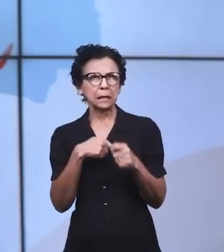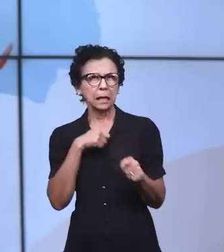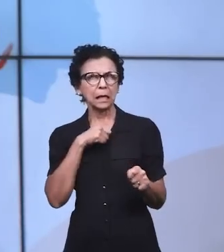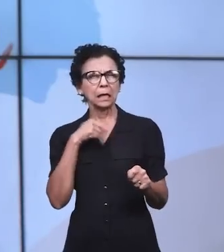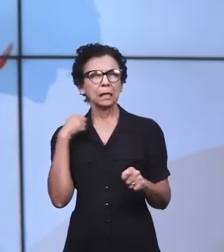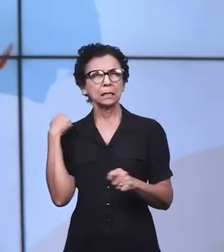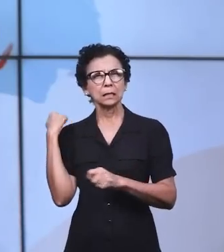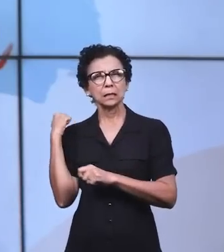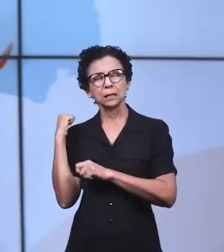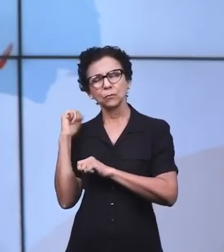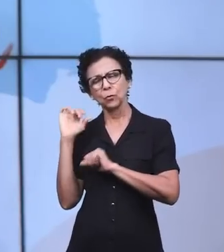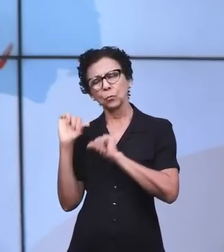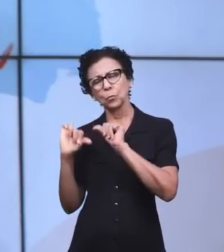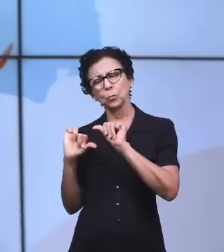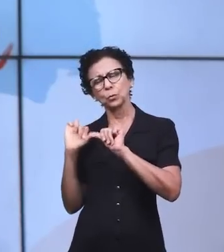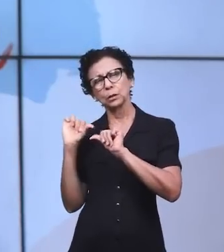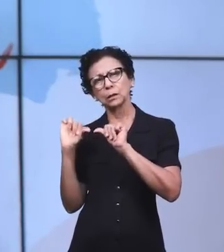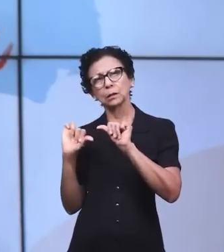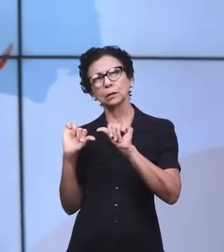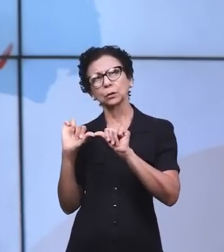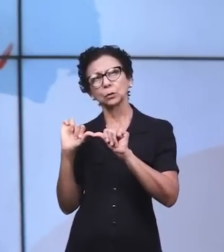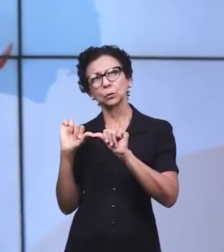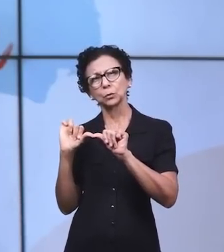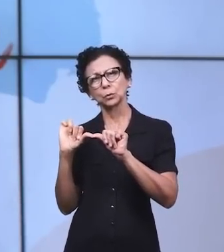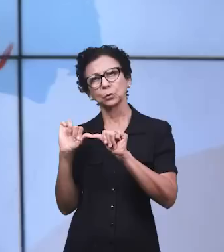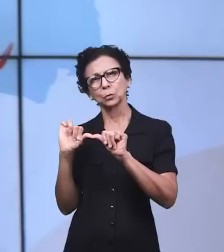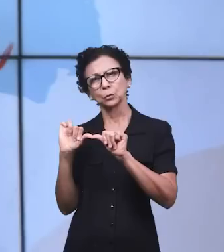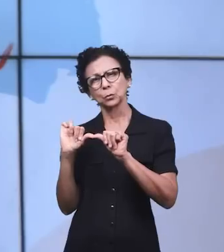além do tempo.